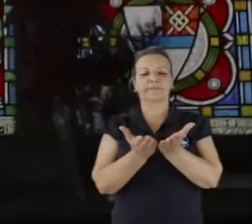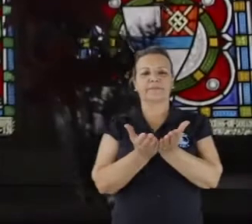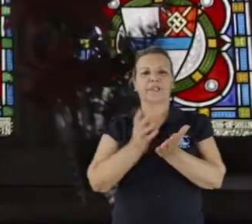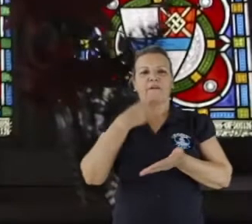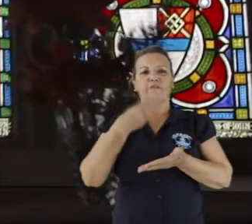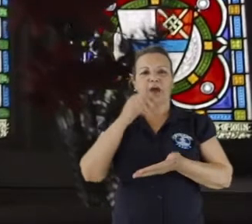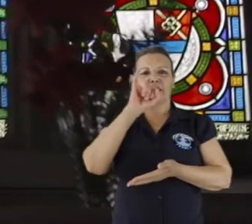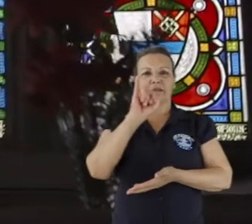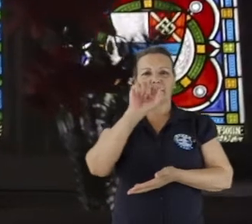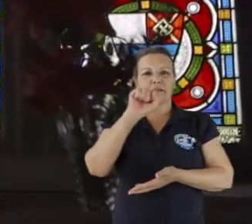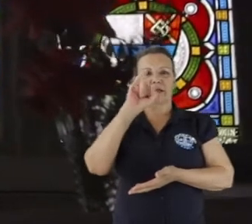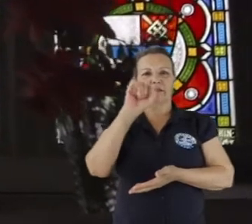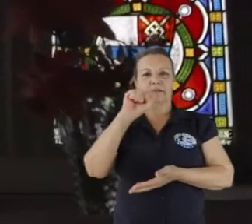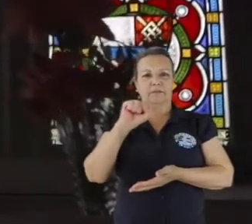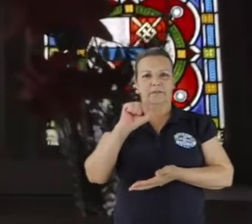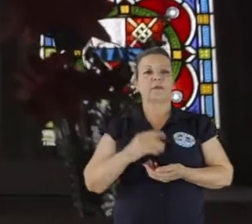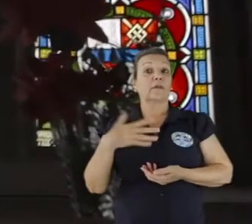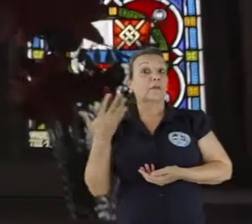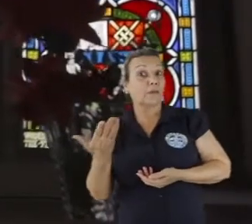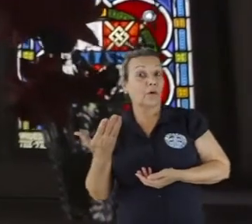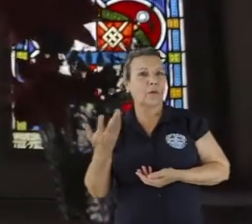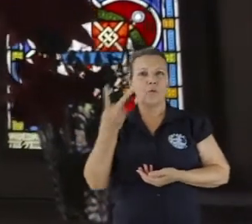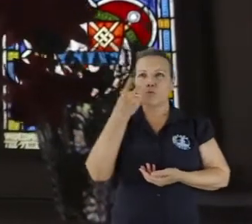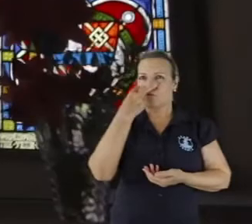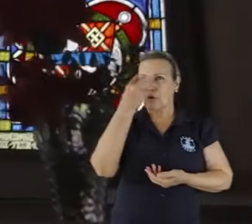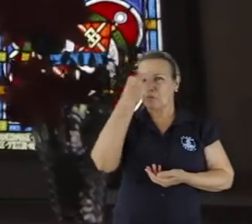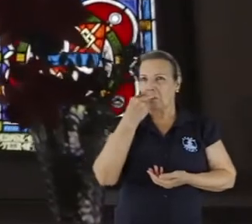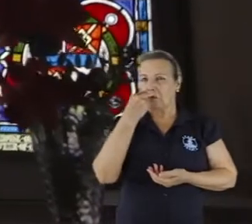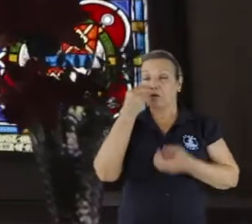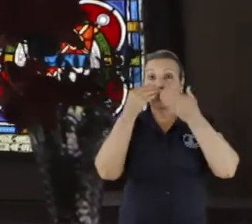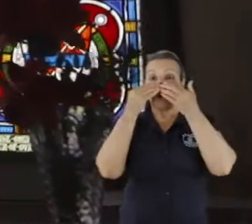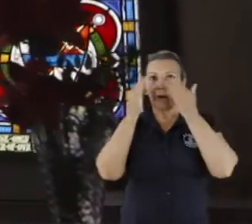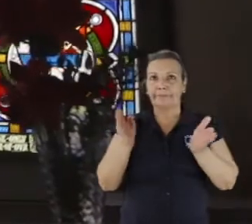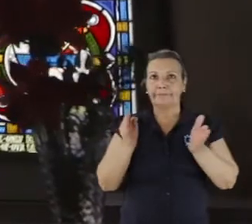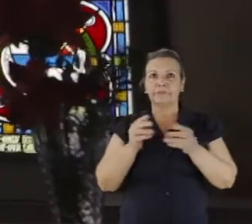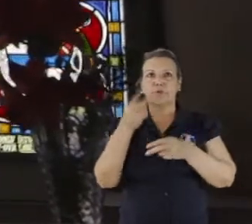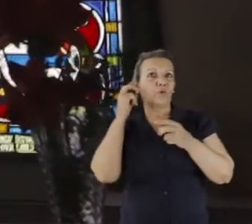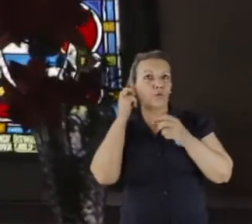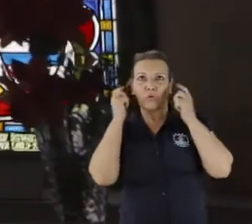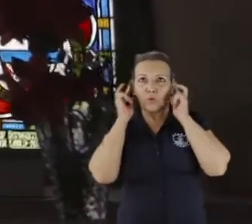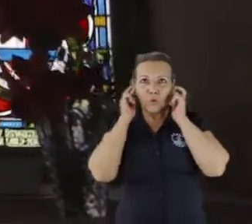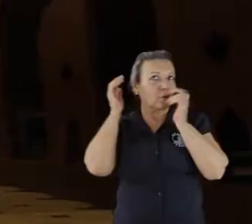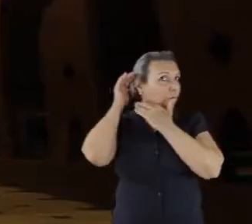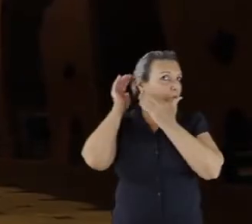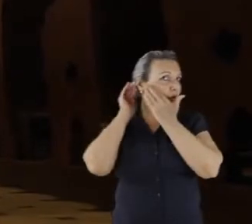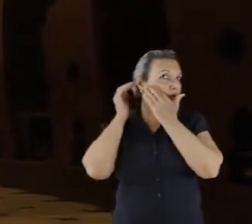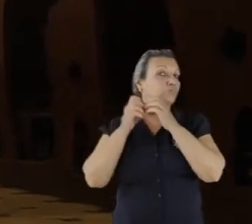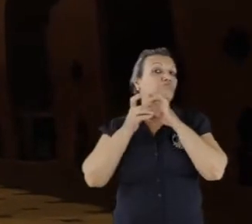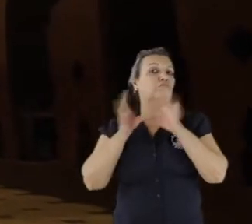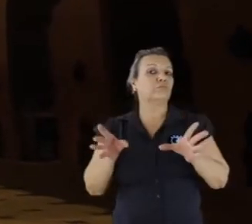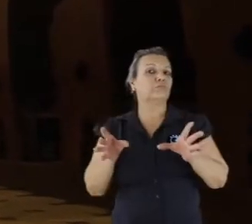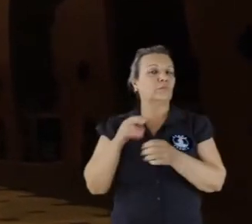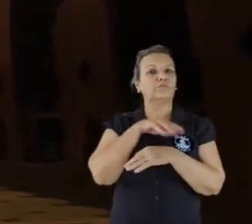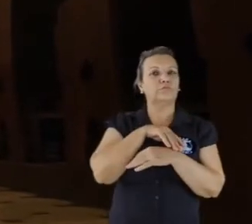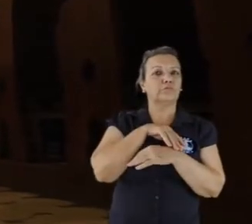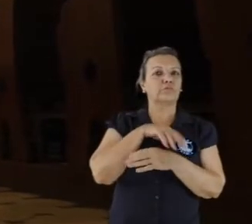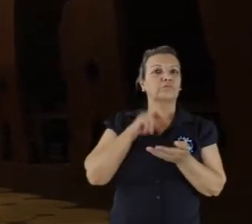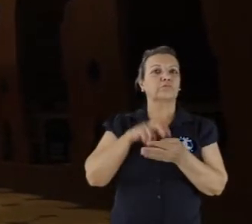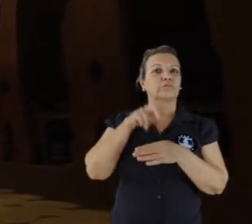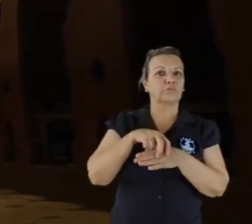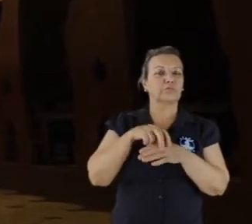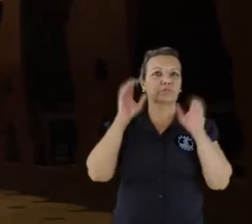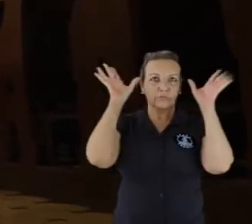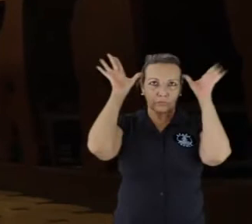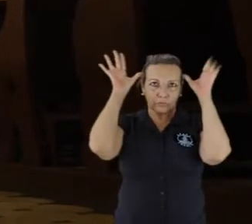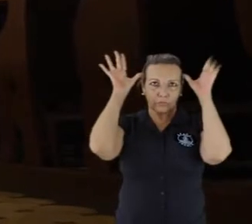A Bíblia diz em Isaías: então os olhos dos cegos serão abertos e os ouvidos dos surdos serão